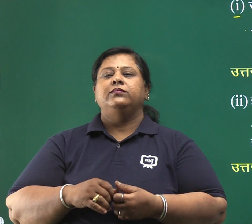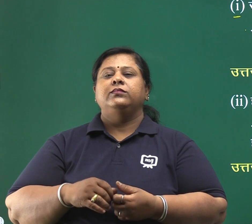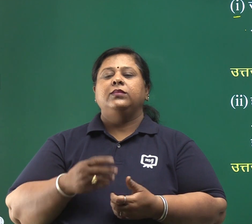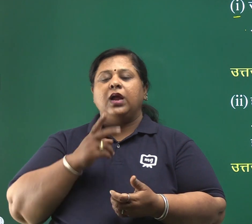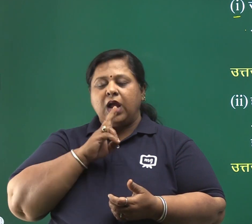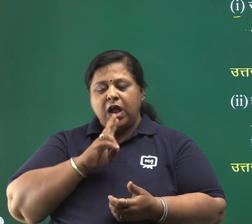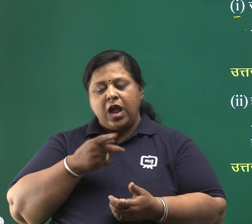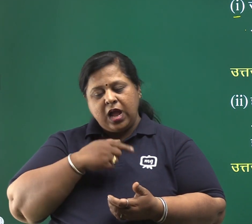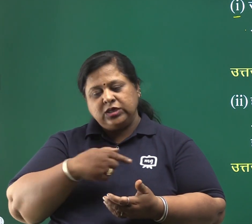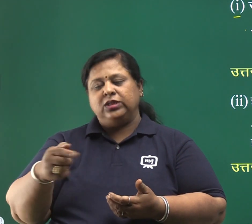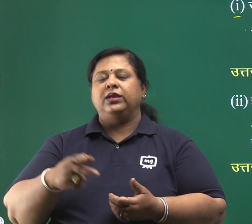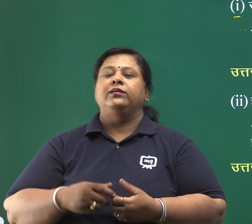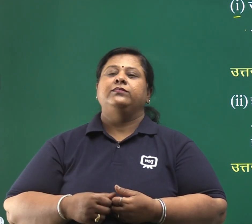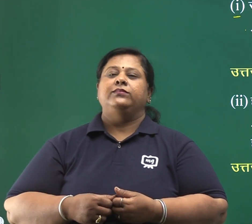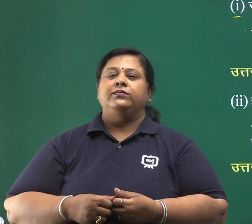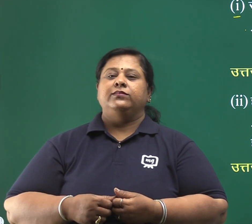कहा जाता है।